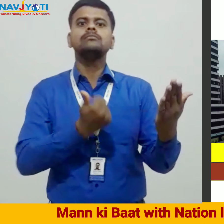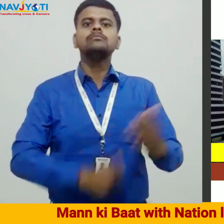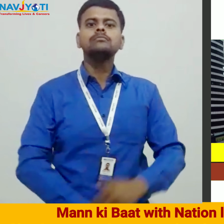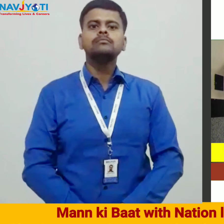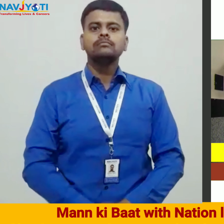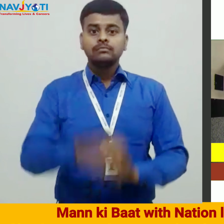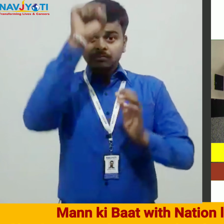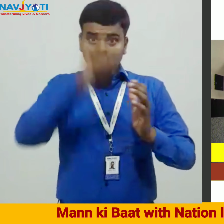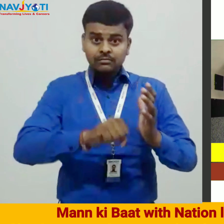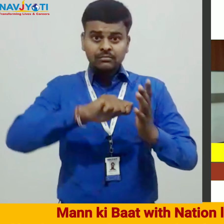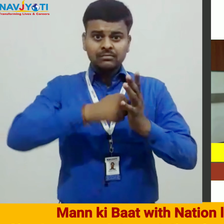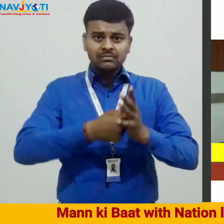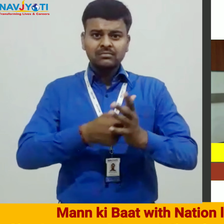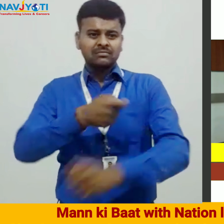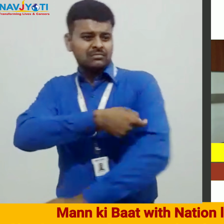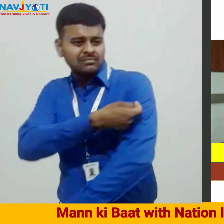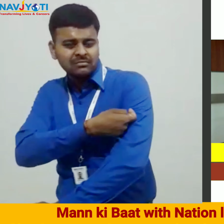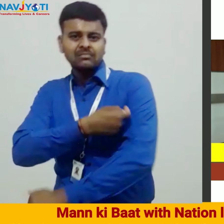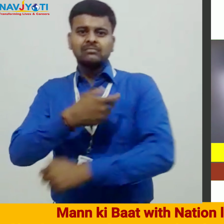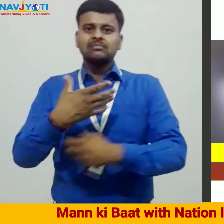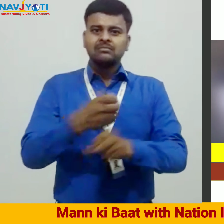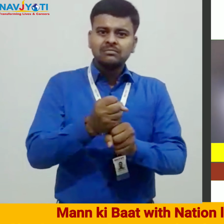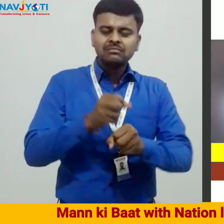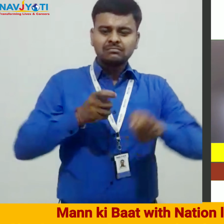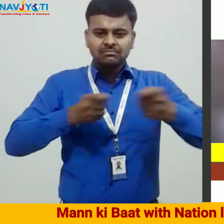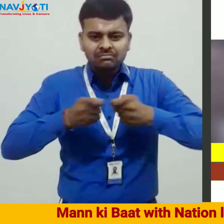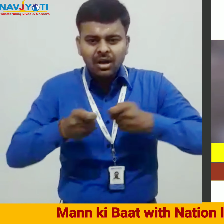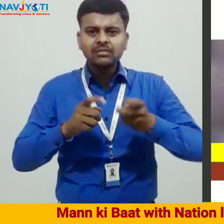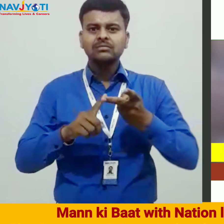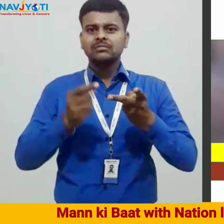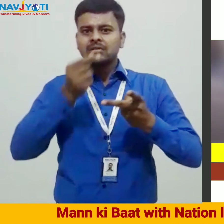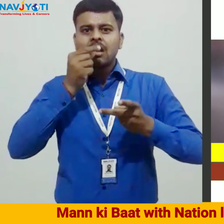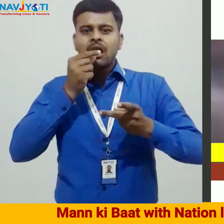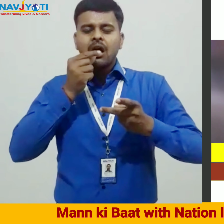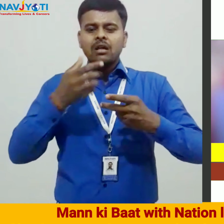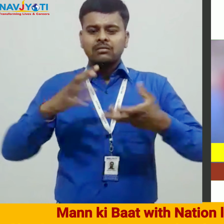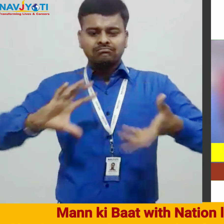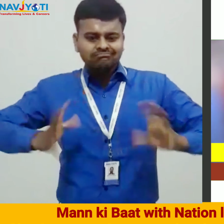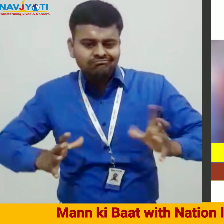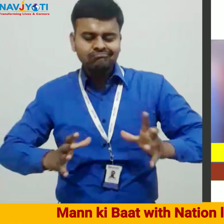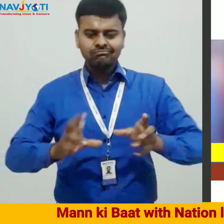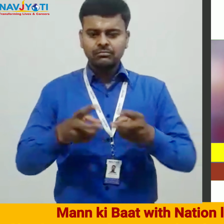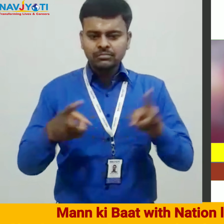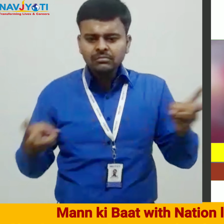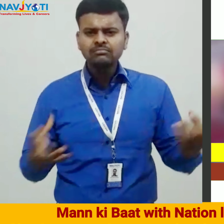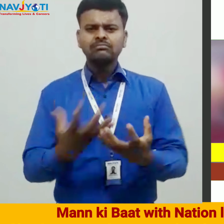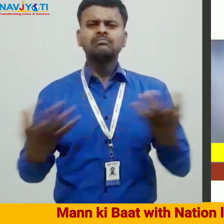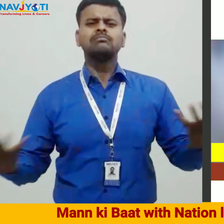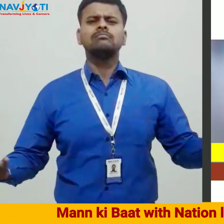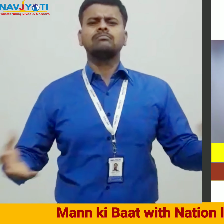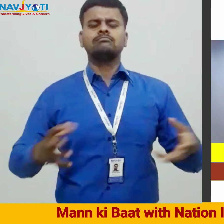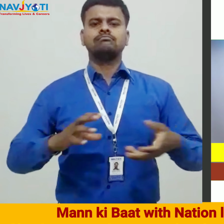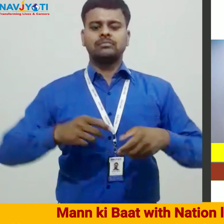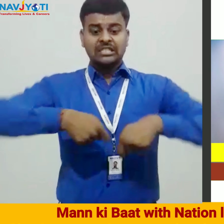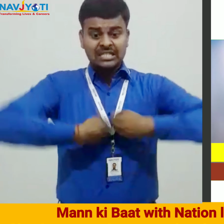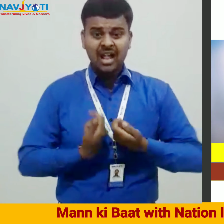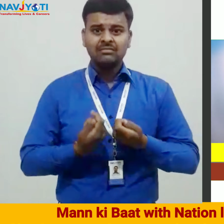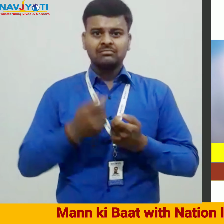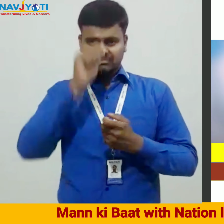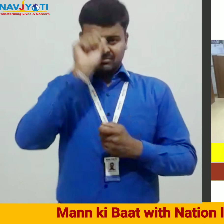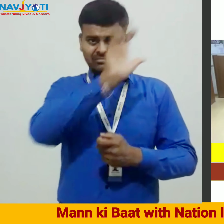हो, अस्पतालों की व्यवस्था हो, मेडिकल इक्विपमेंट का देश में ही निर्माण हो। आज